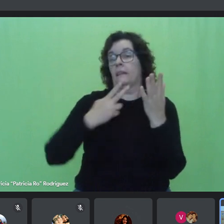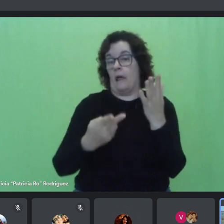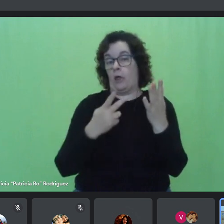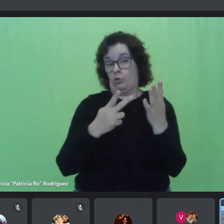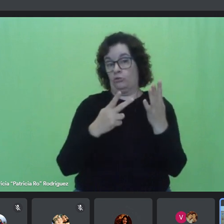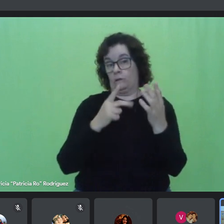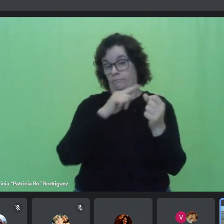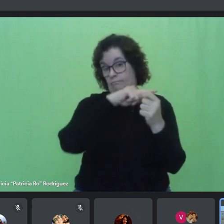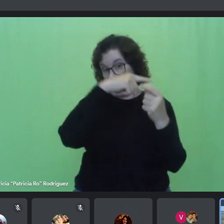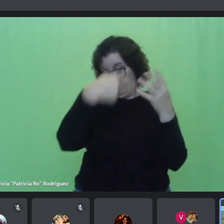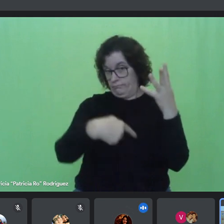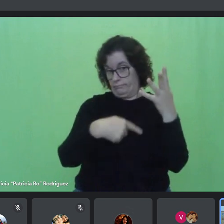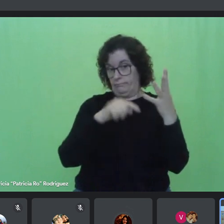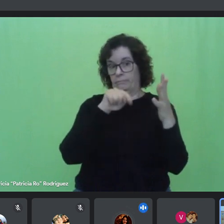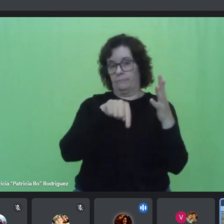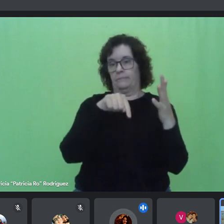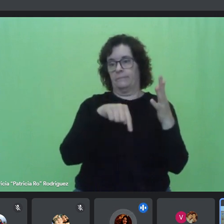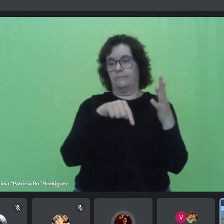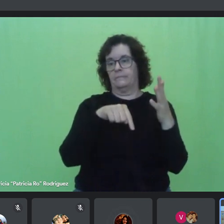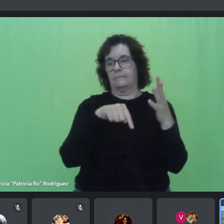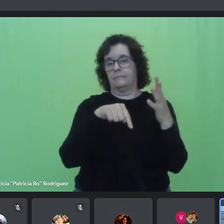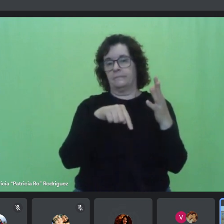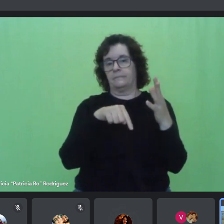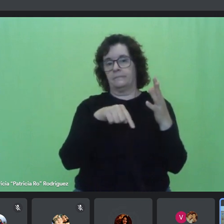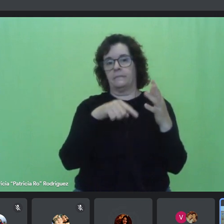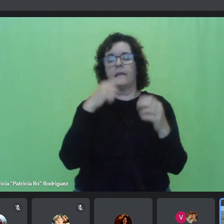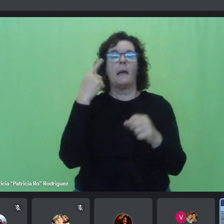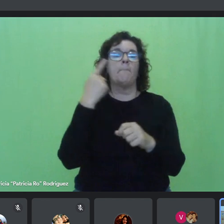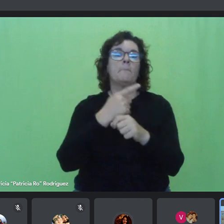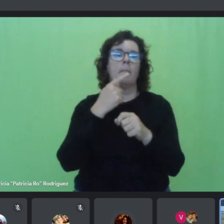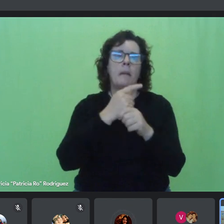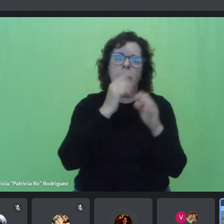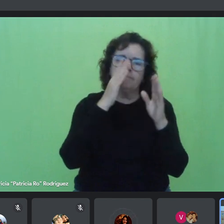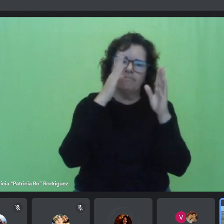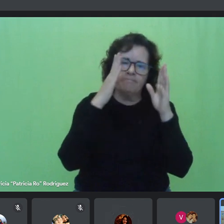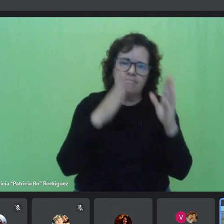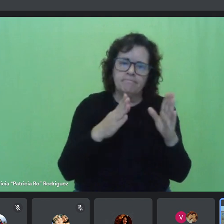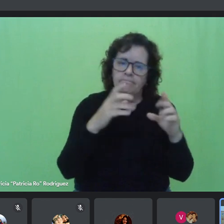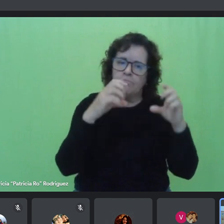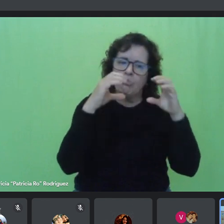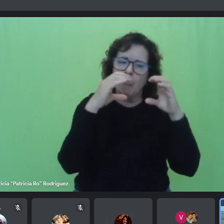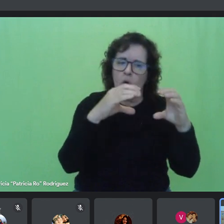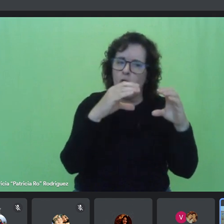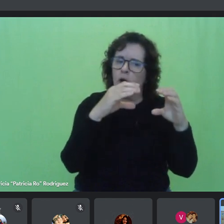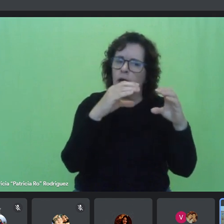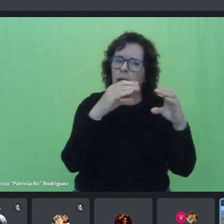Bien, el primer bloque, ¿hasta dónde iría?